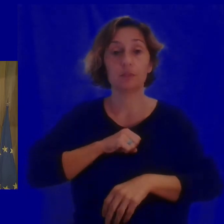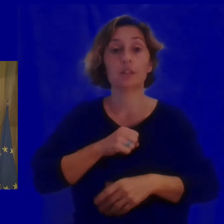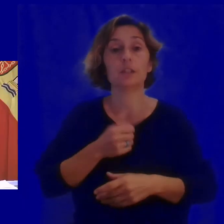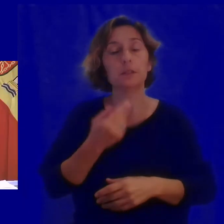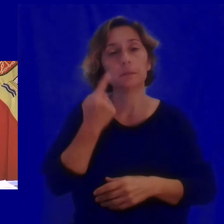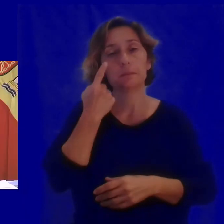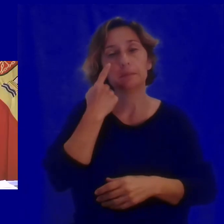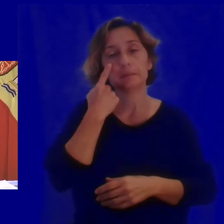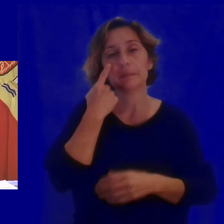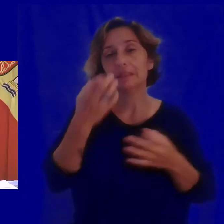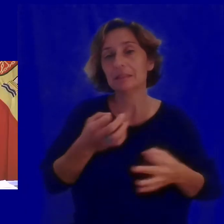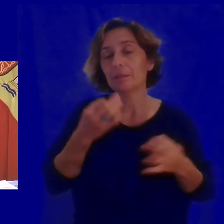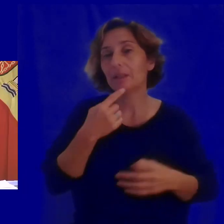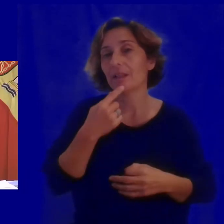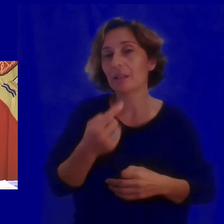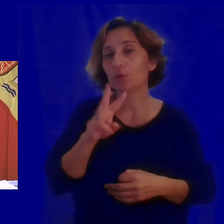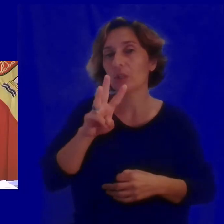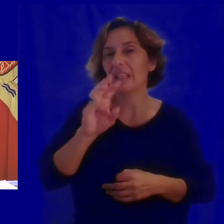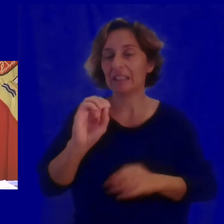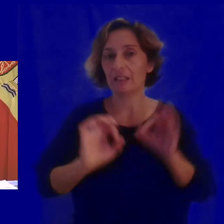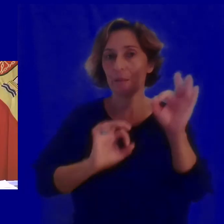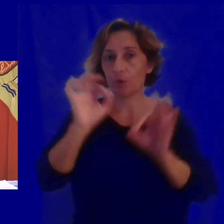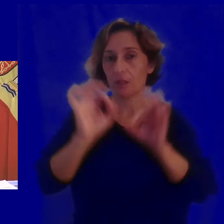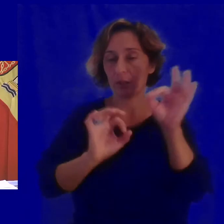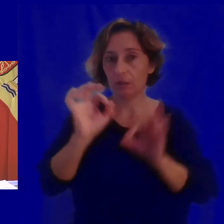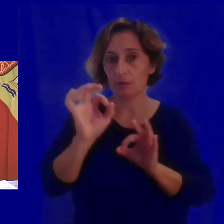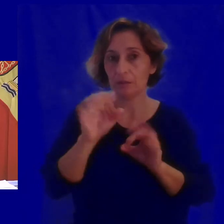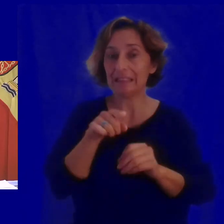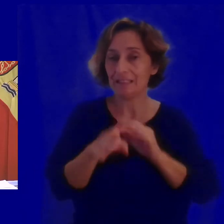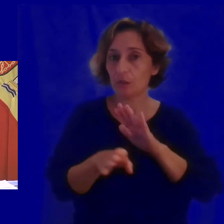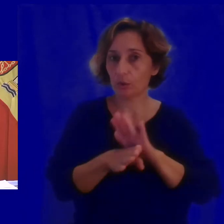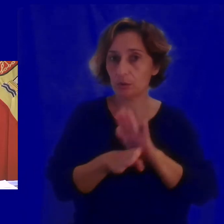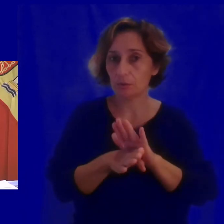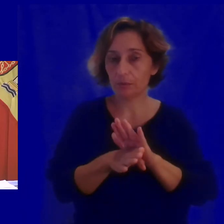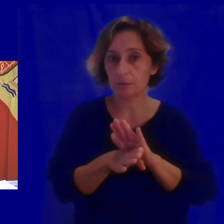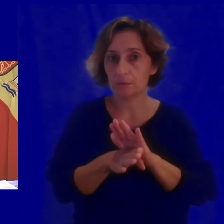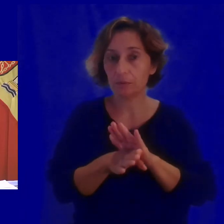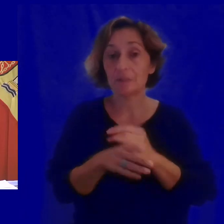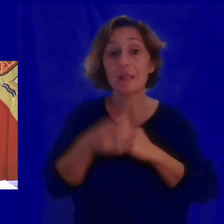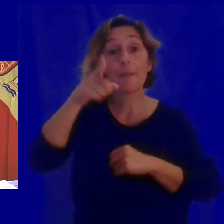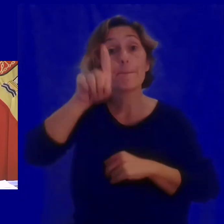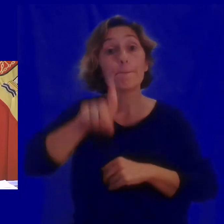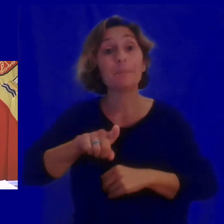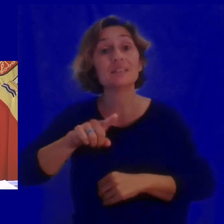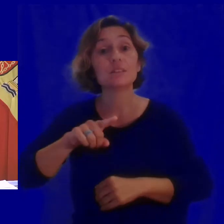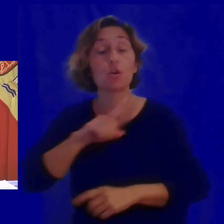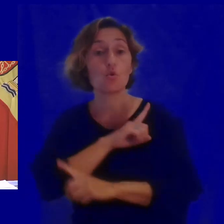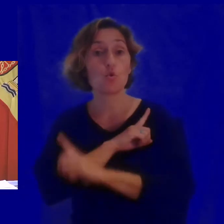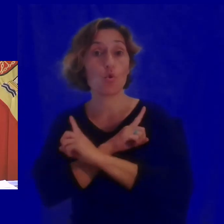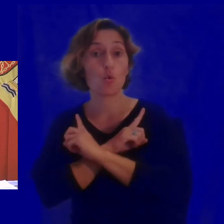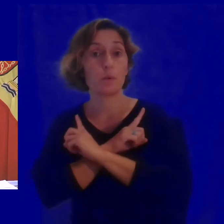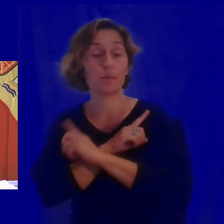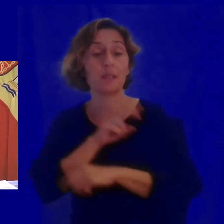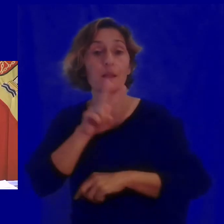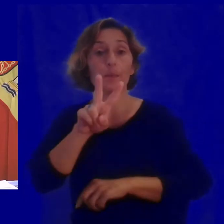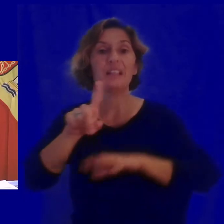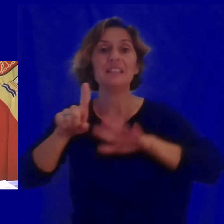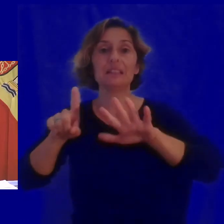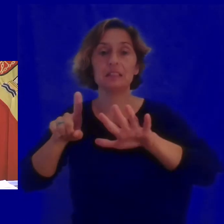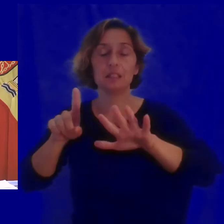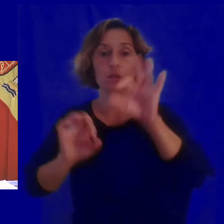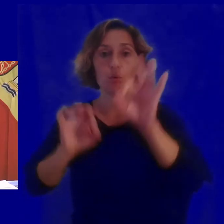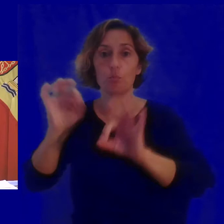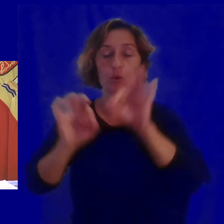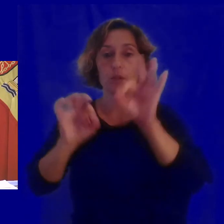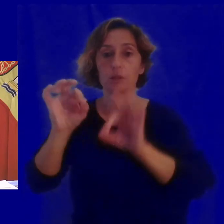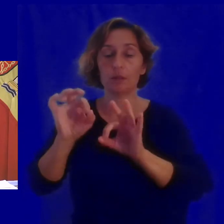andamos alrededor del 30% y seguimos en esa línea. En el mes de noviembre estamos en un 26%, pero